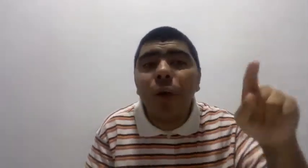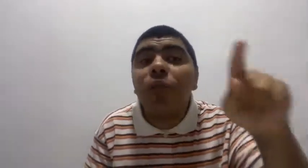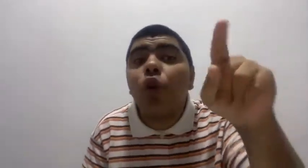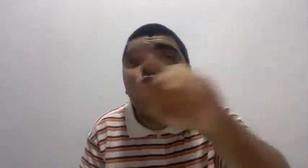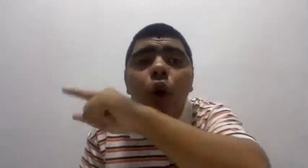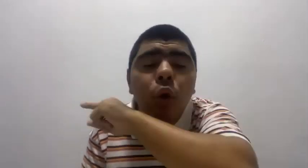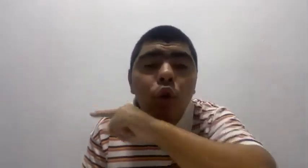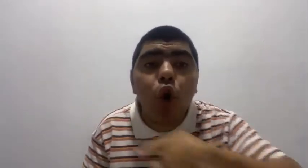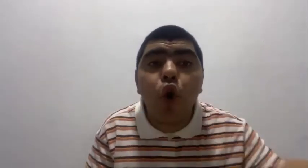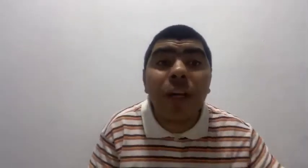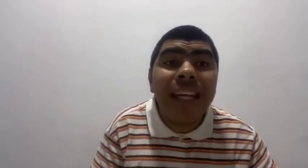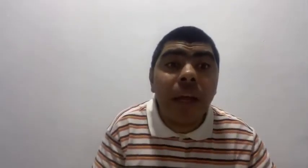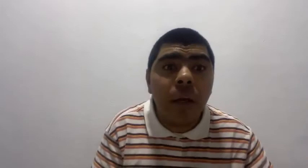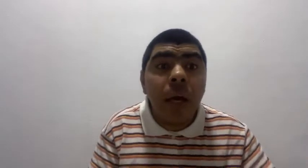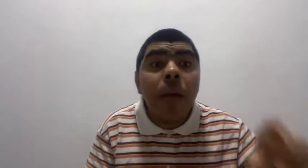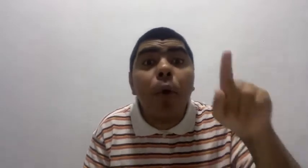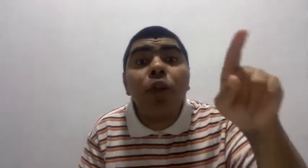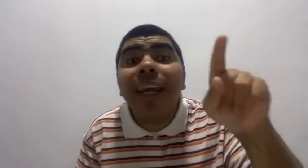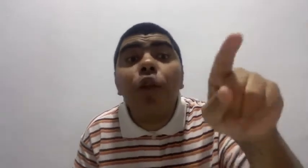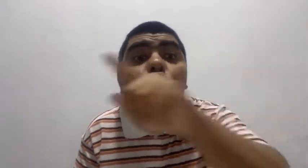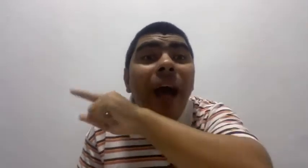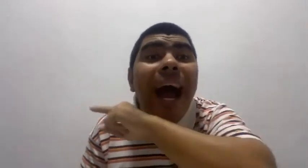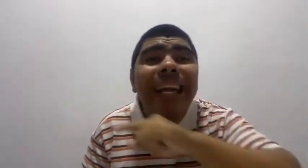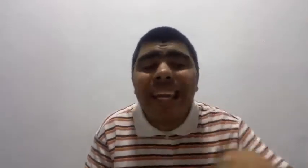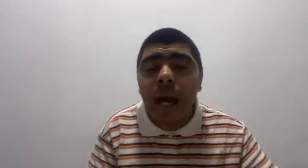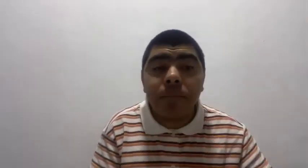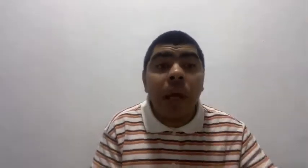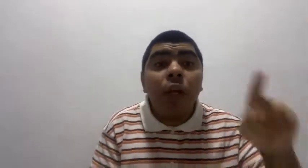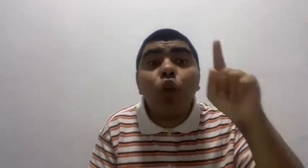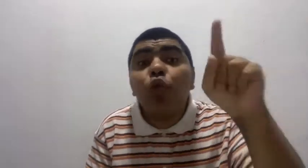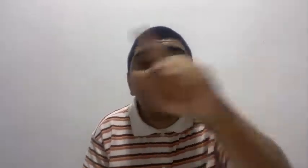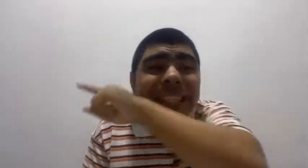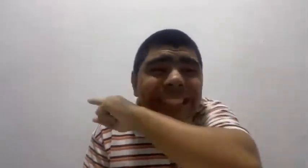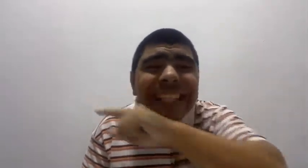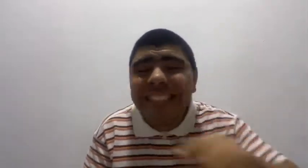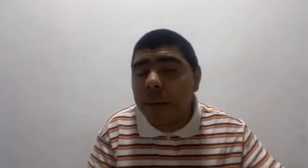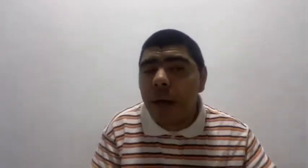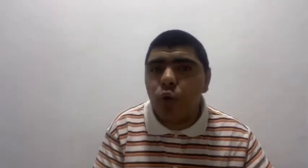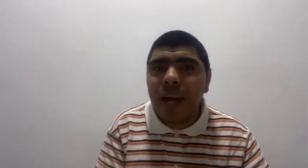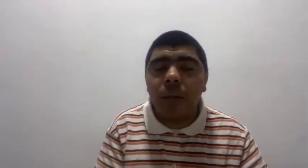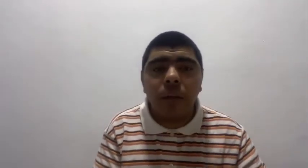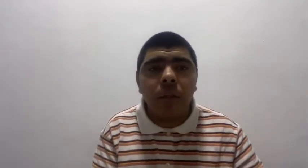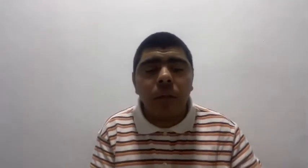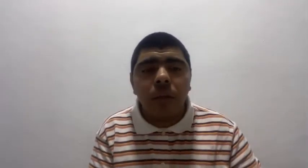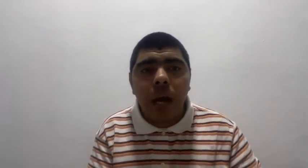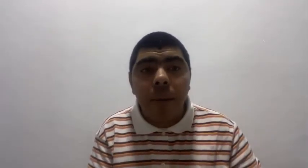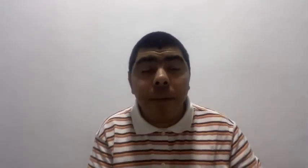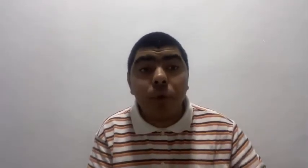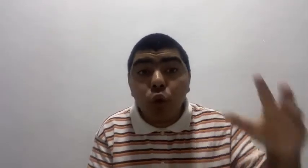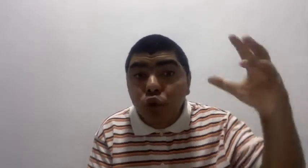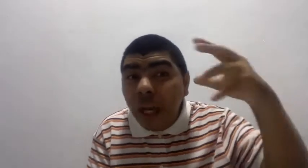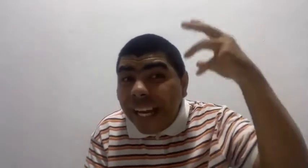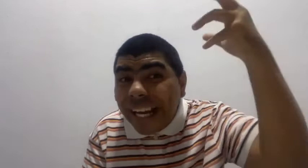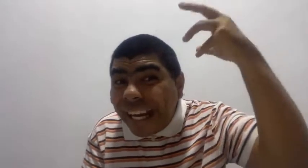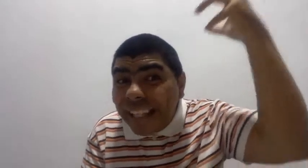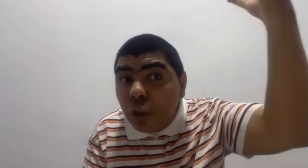eso Dios lo corrige. Porque Dios anhela que usted alcance madurez. Amén, que usted crezca en